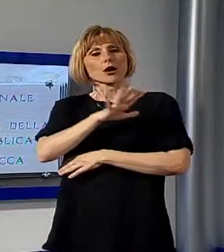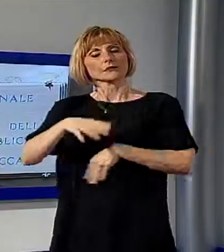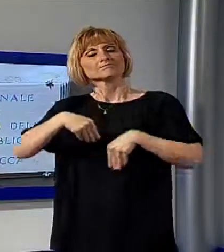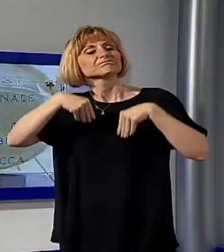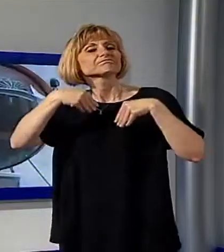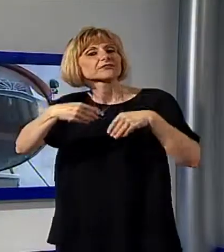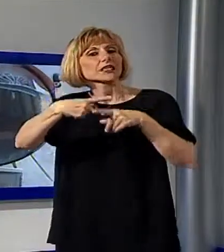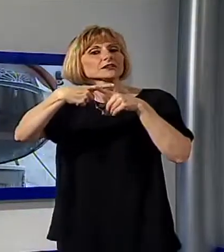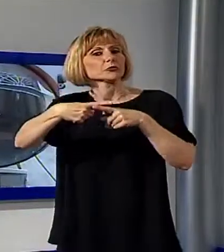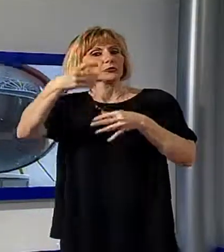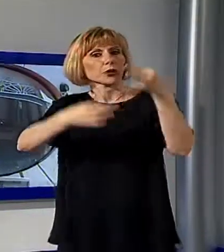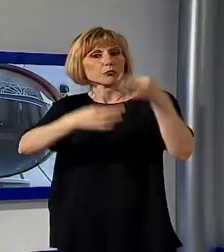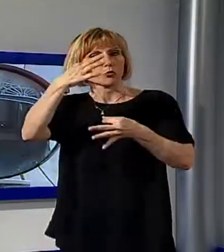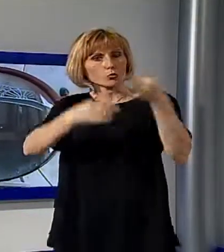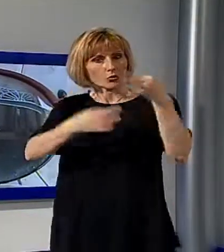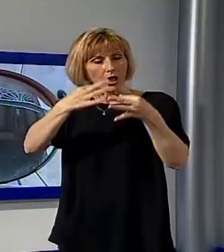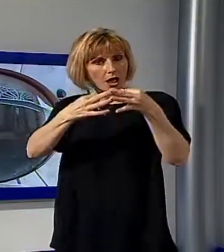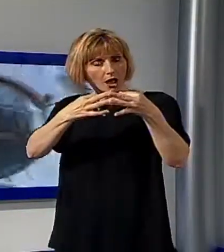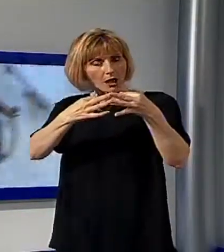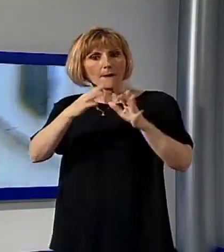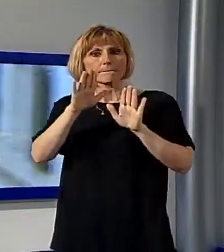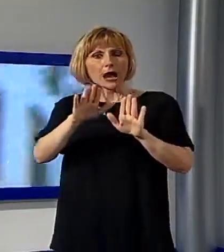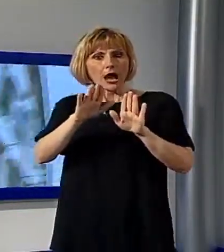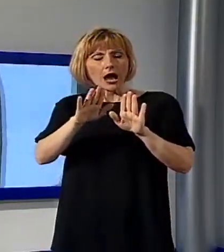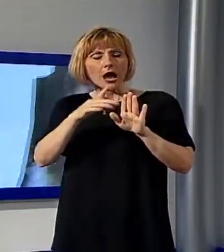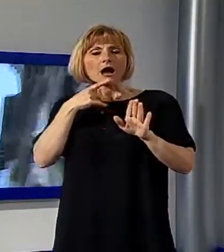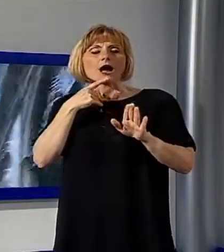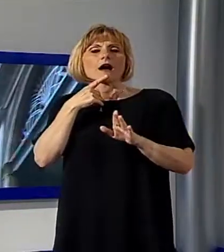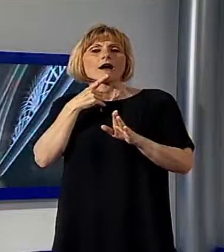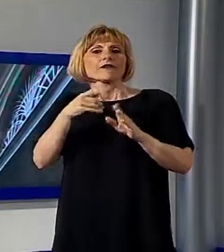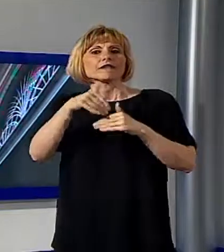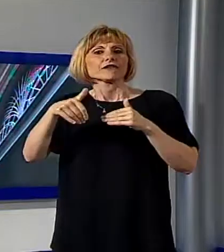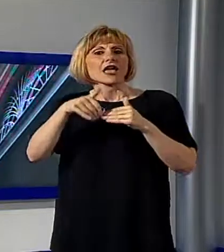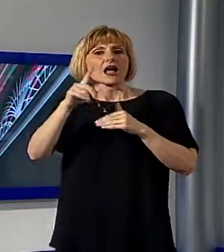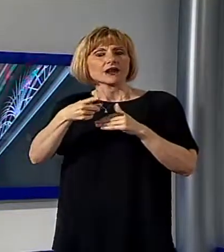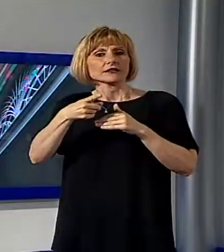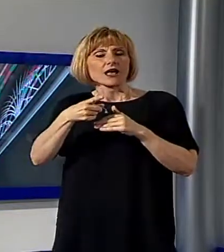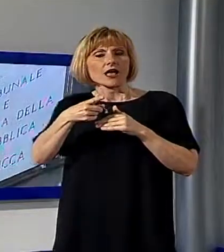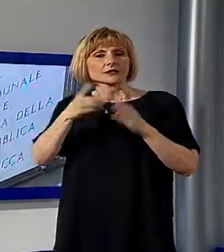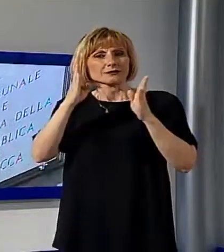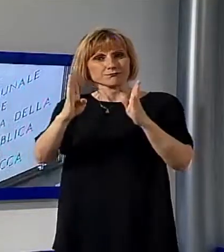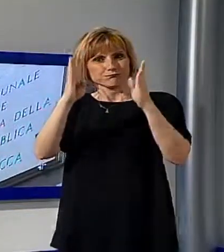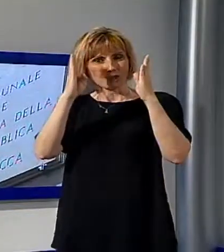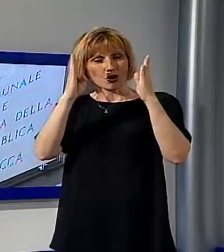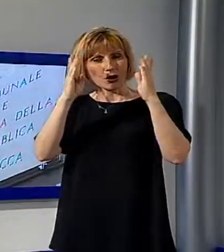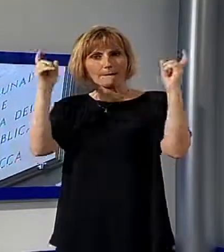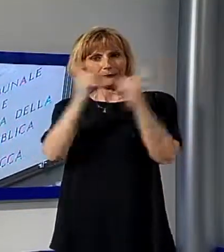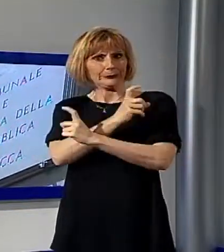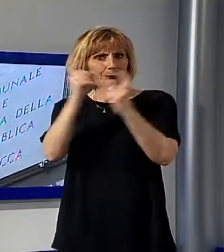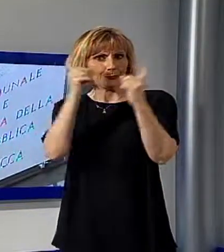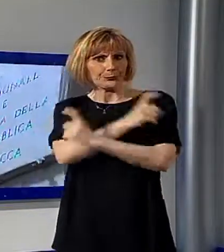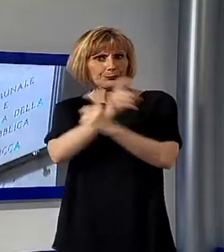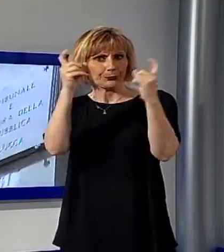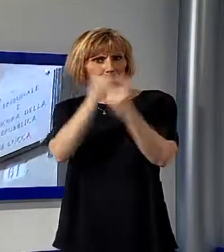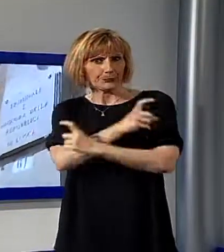a testimoniare ad un processo penale, ma alla porta di via Gallitassi il metal detector ha cominciato a suonare. In tasca nascondeva